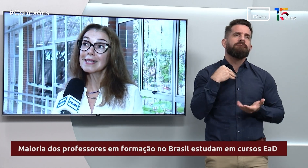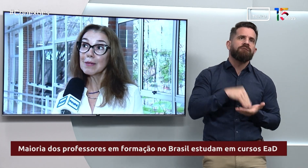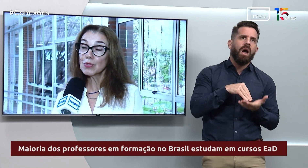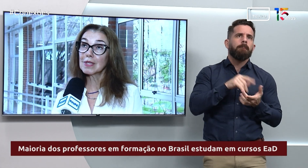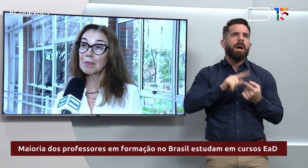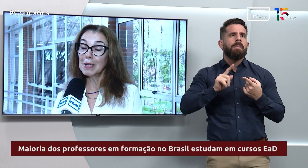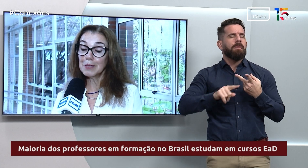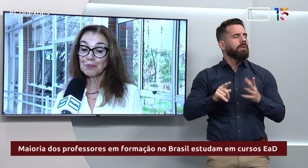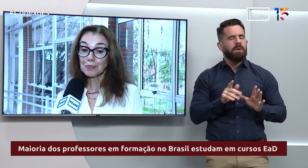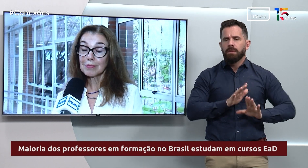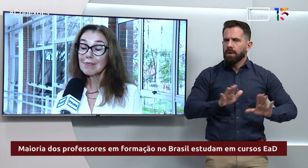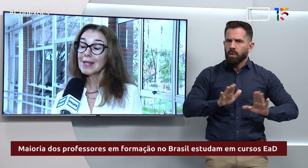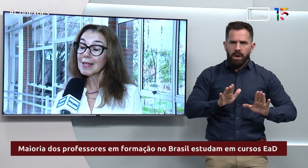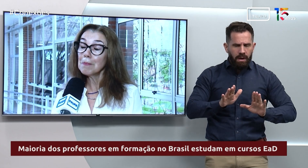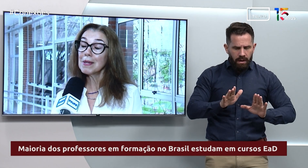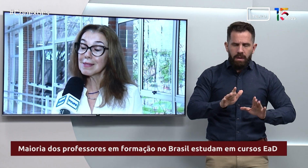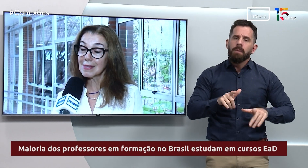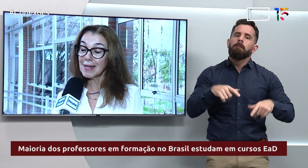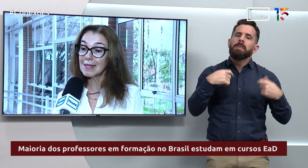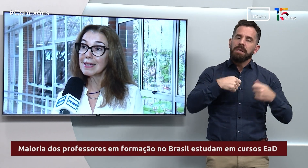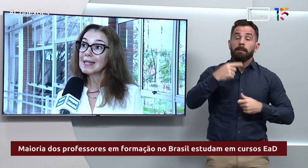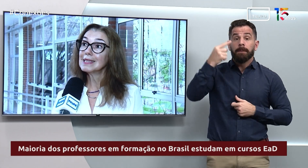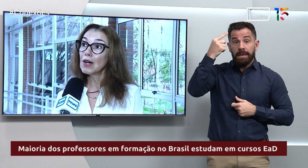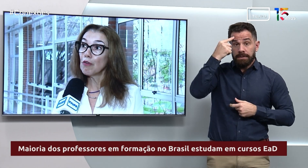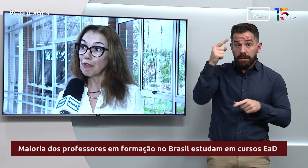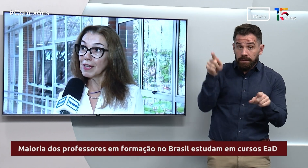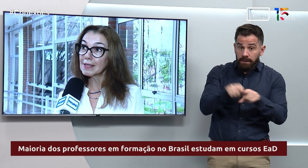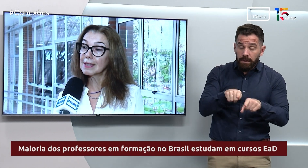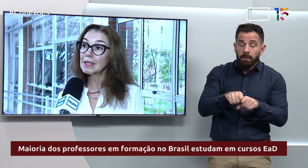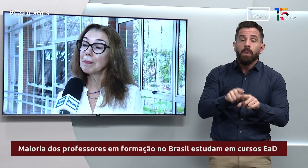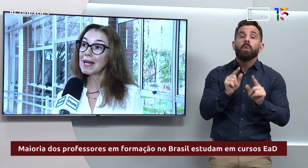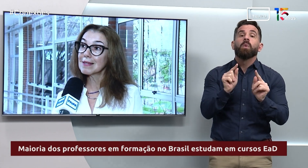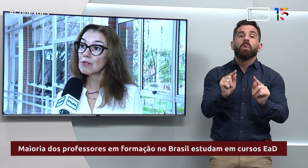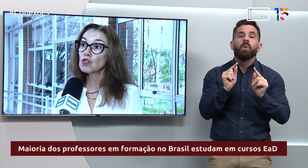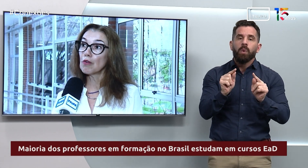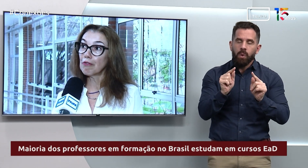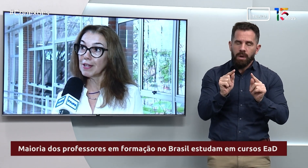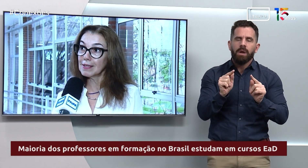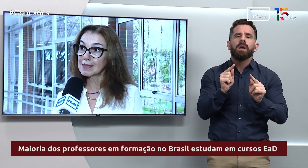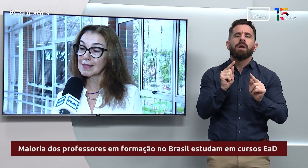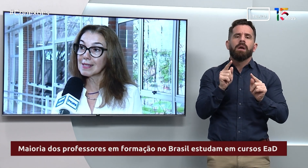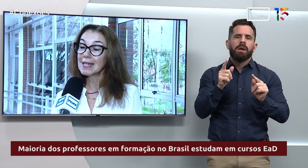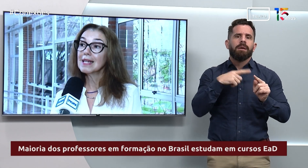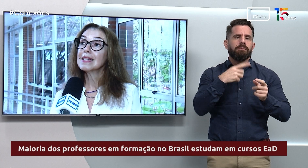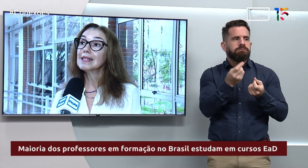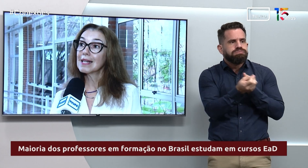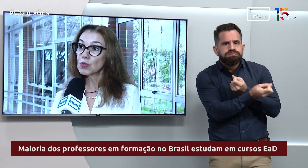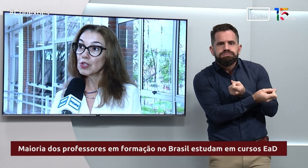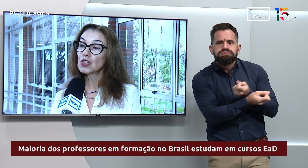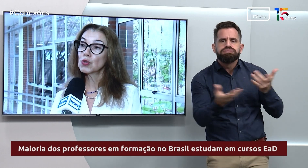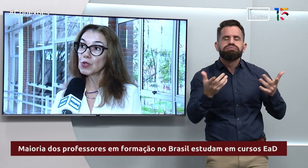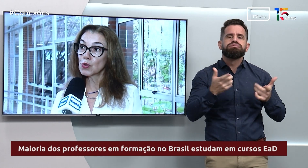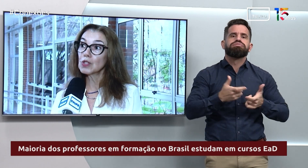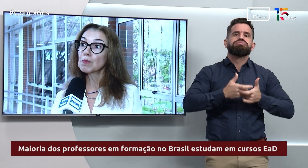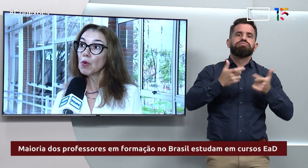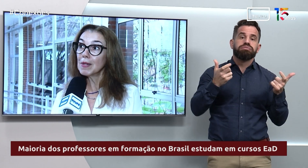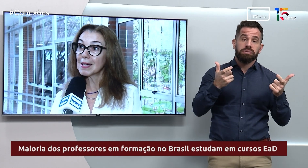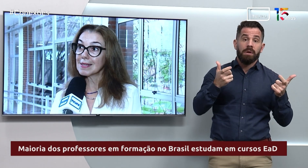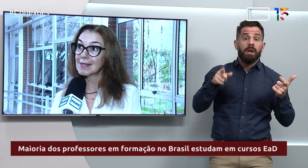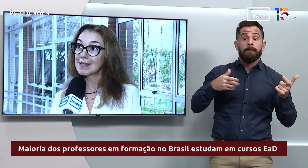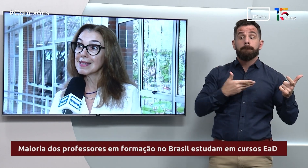e temos também que pensar na oferta, na ampliação de ofertas nas